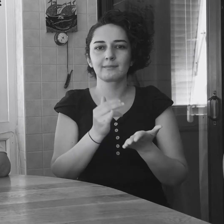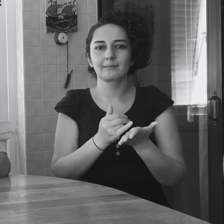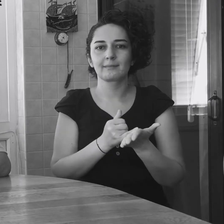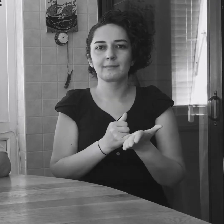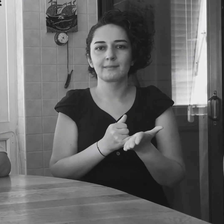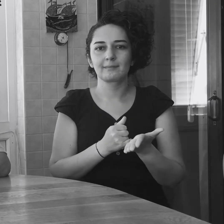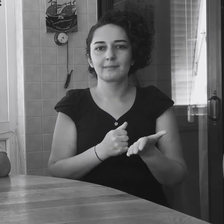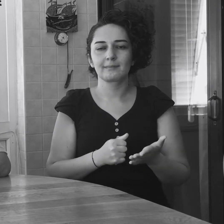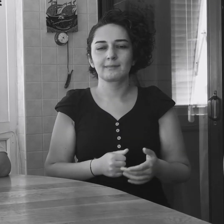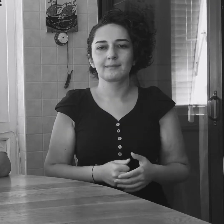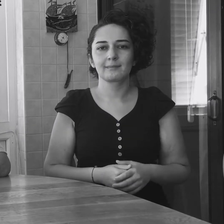şekerle bal.